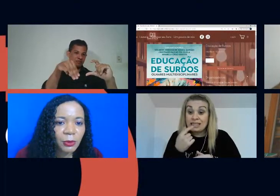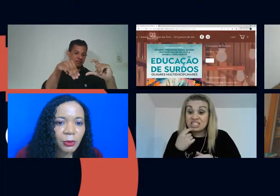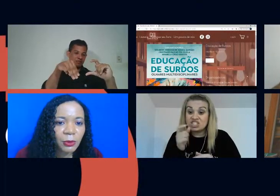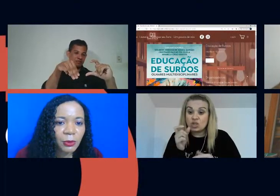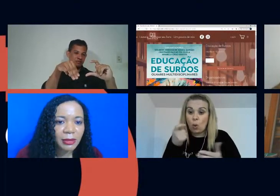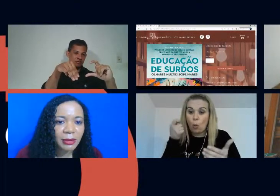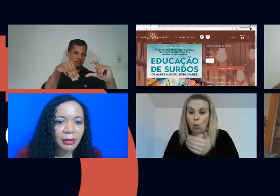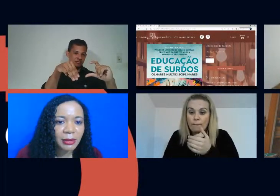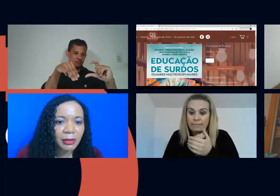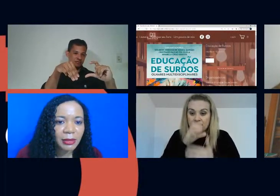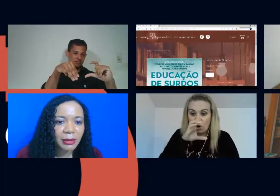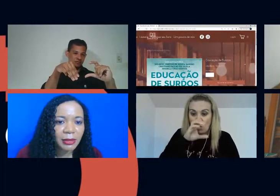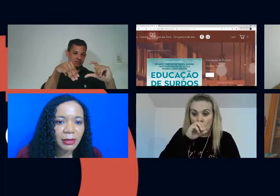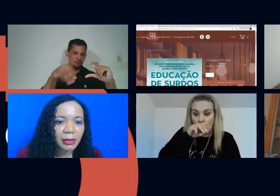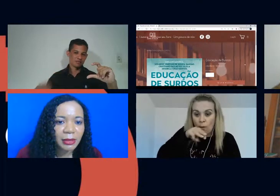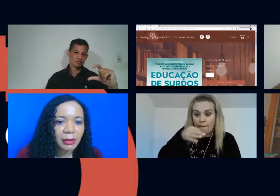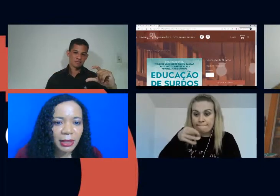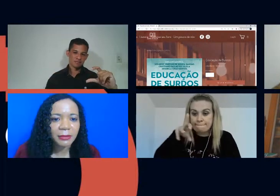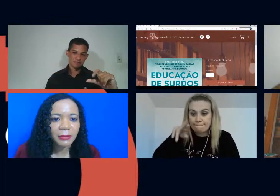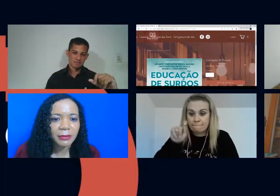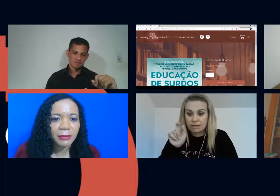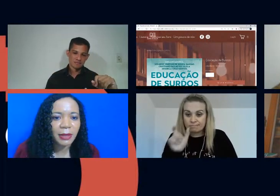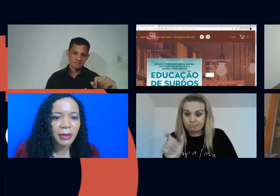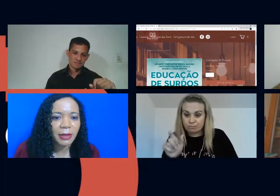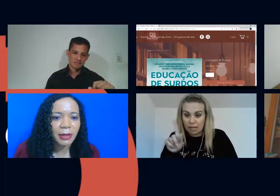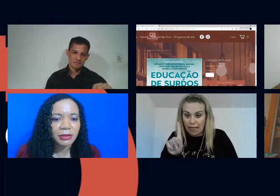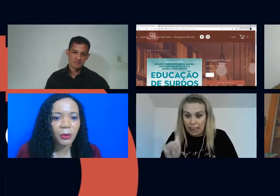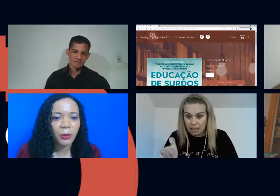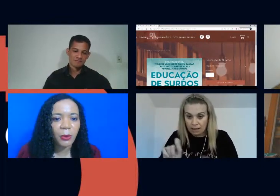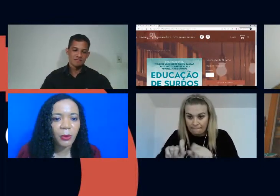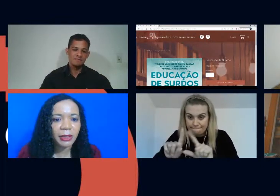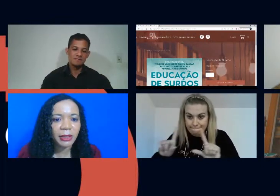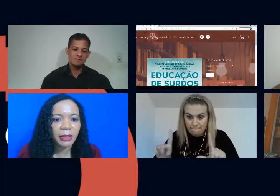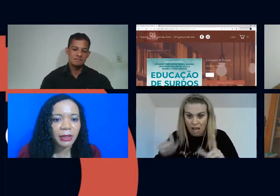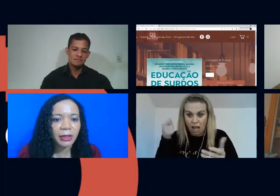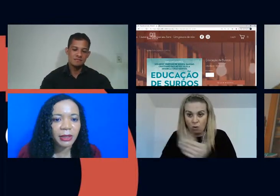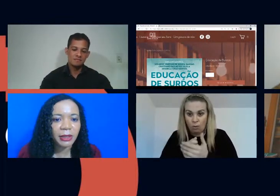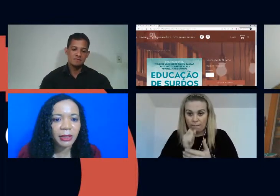Comprem. Travou um pouquinho para mim a imagem. Comprem.